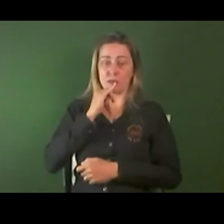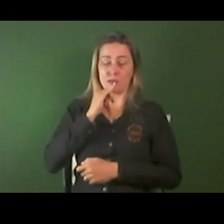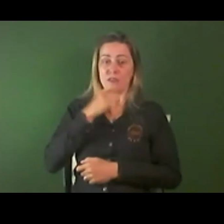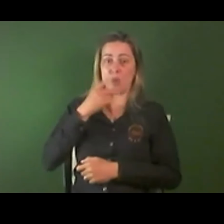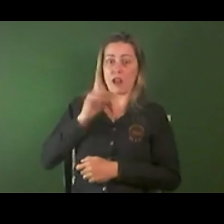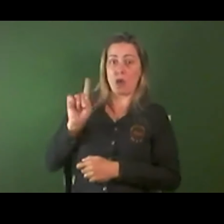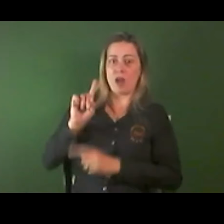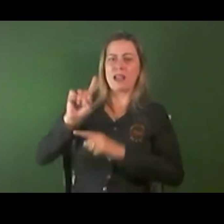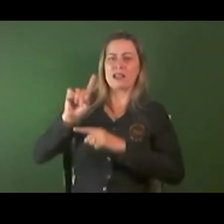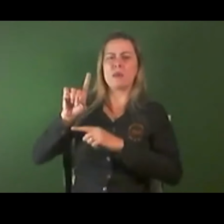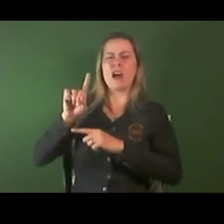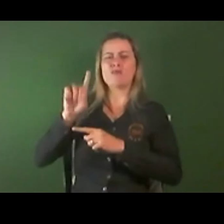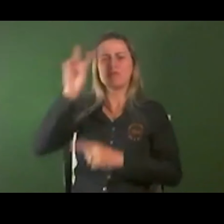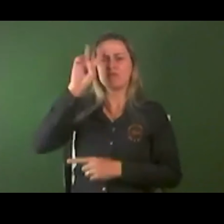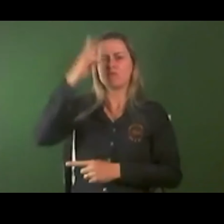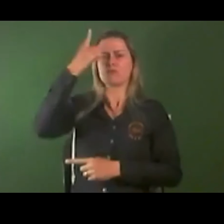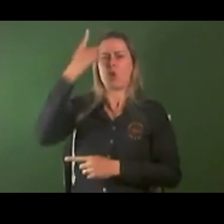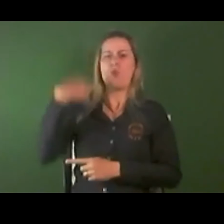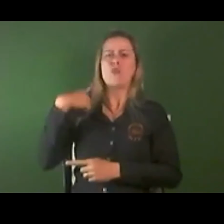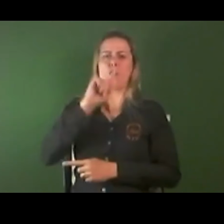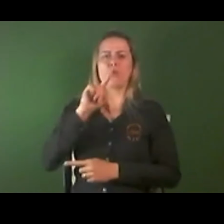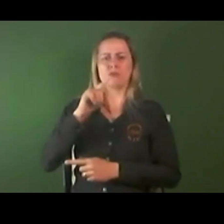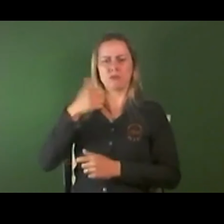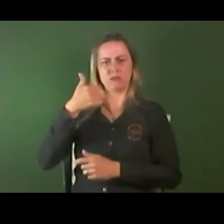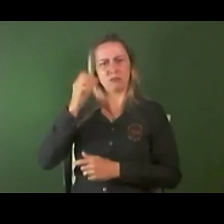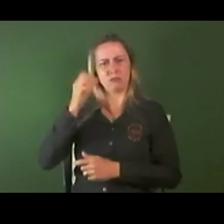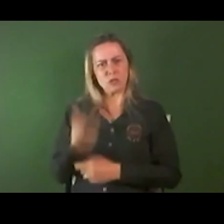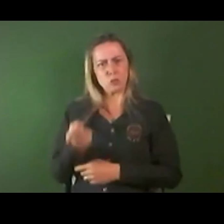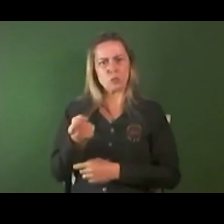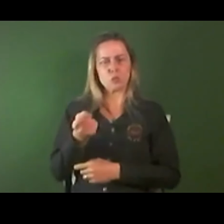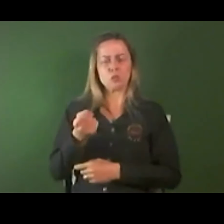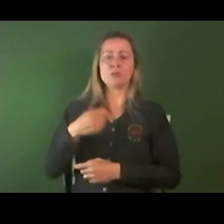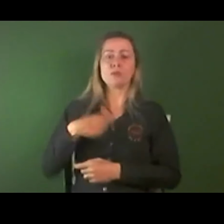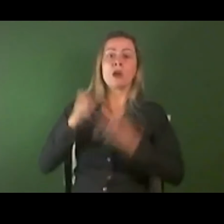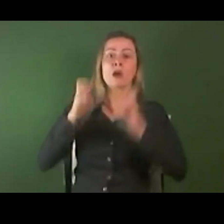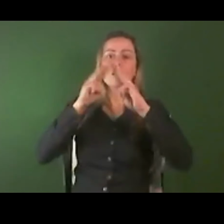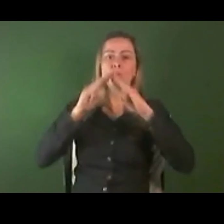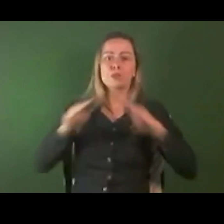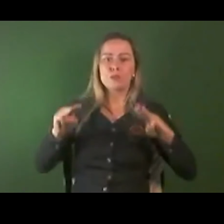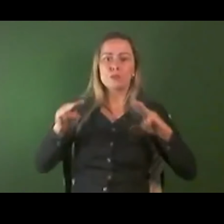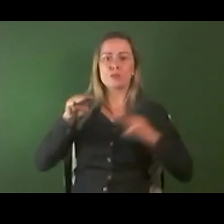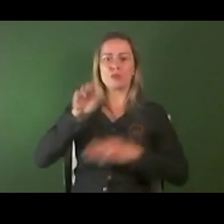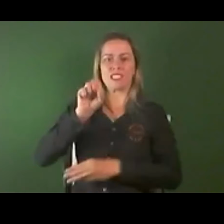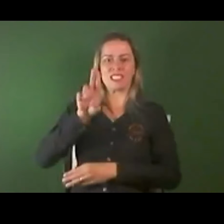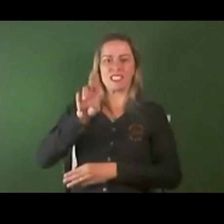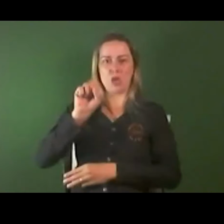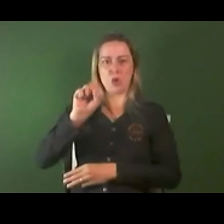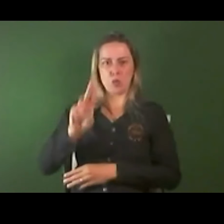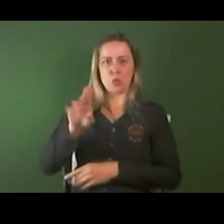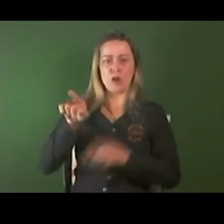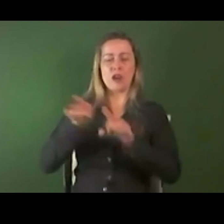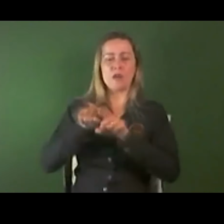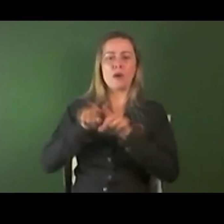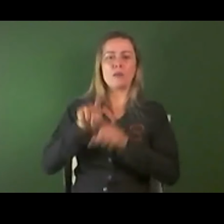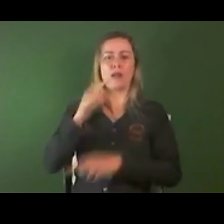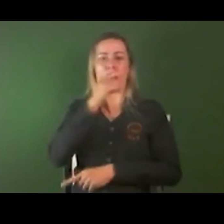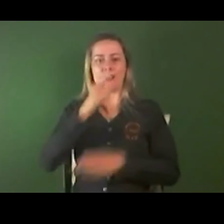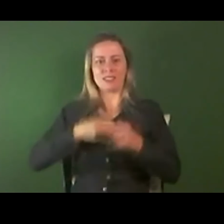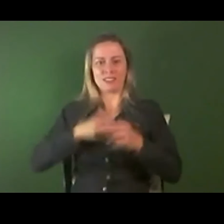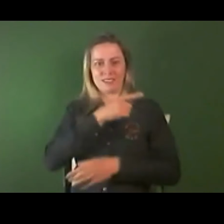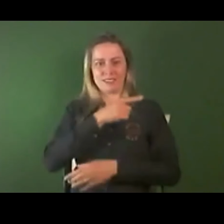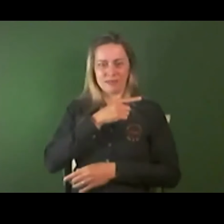Mas ela resolve ir de qualquer maneira, e quando ela vai no Museu de Hiroshima, e ela encontra no Museu de